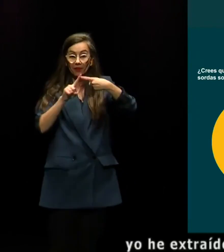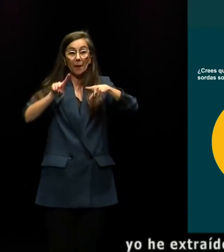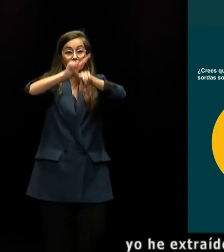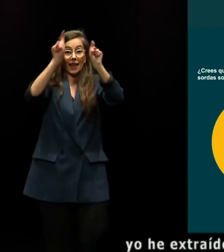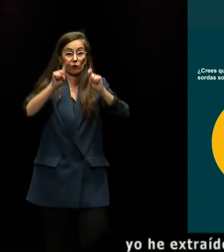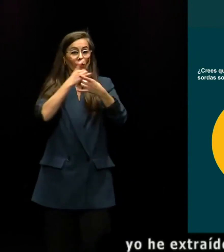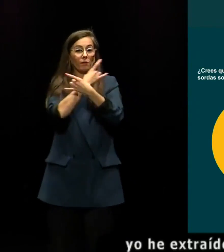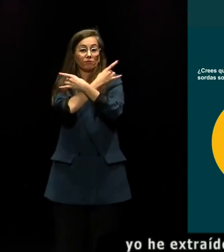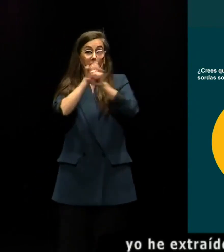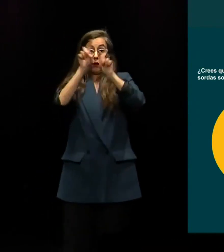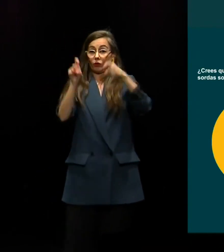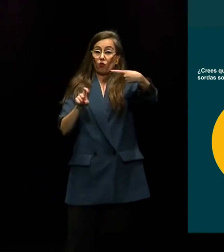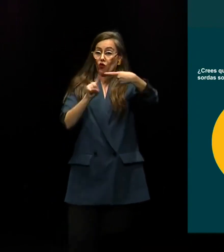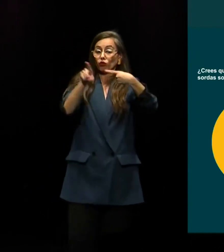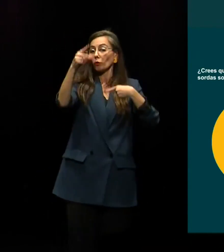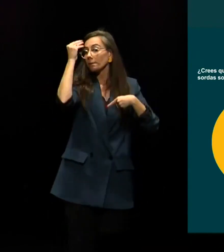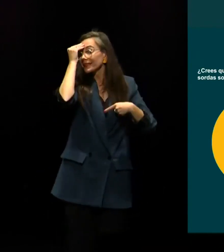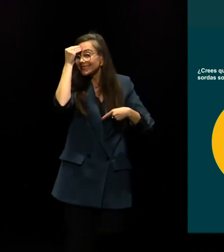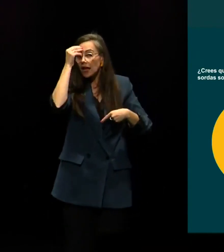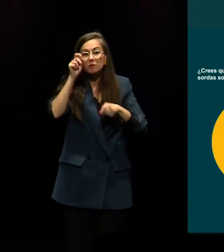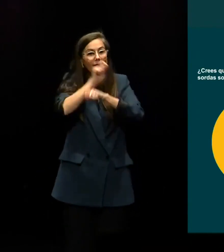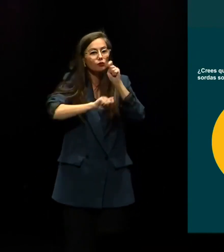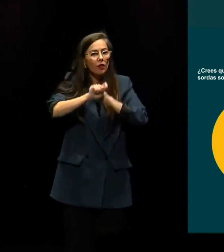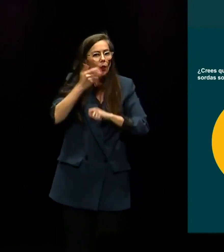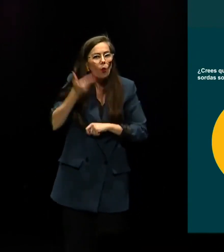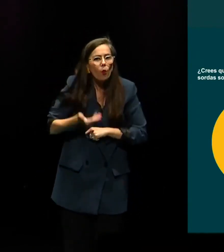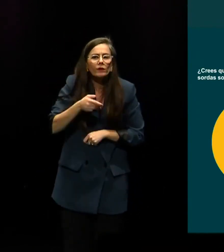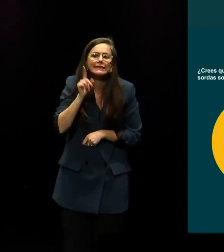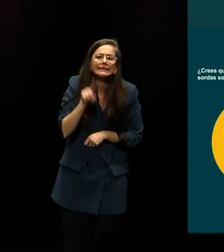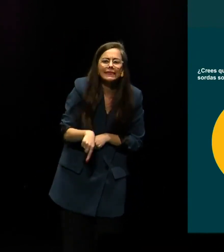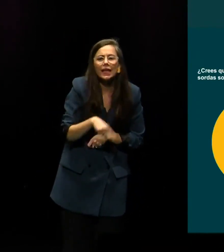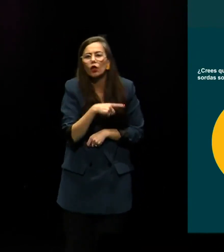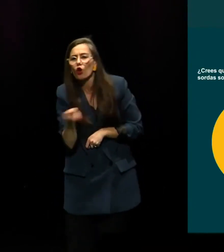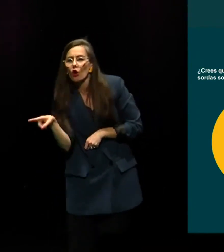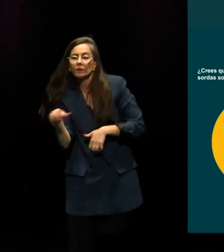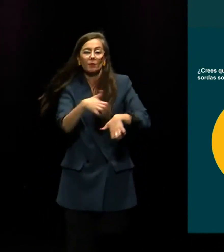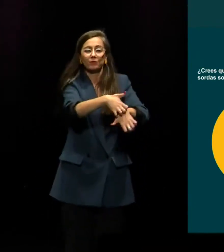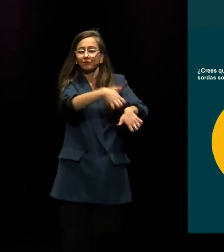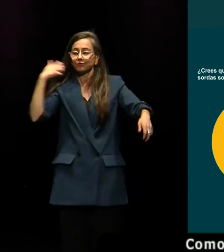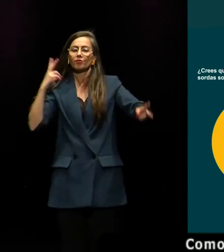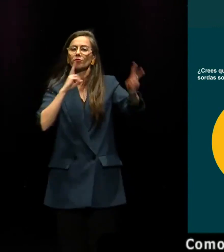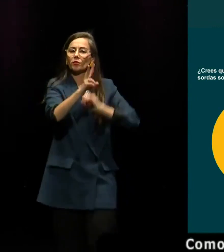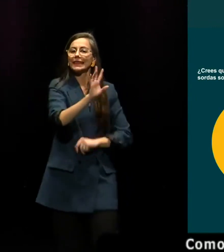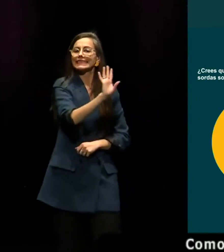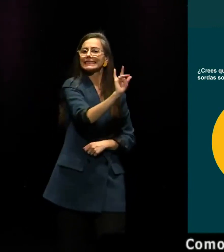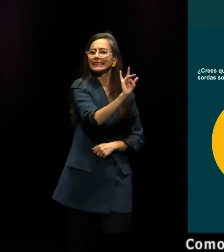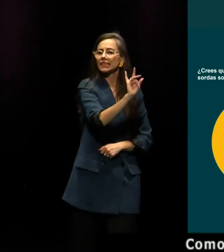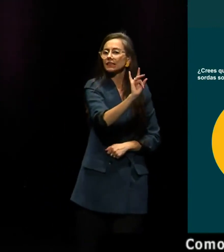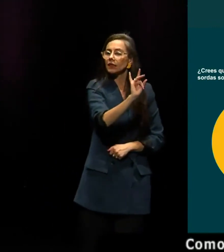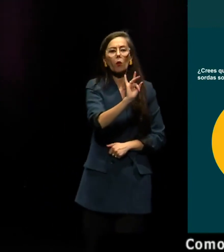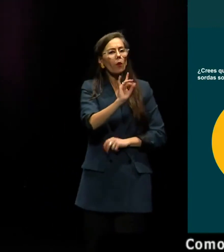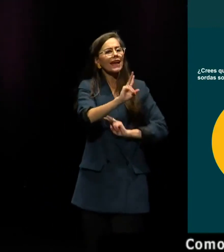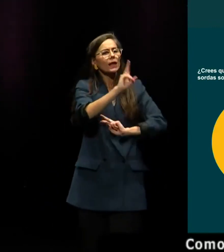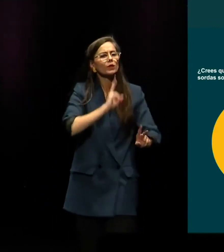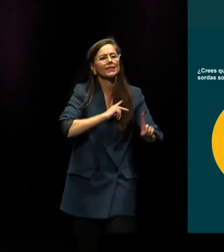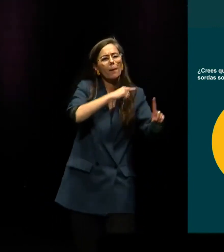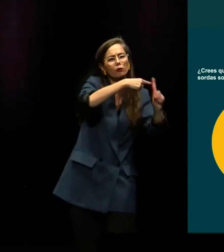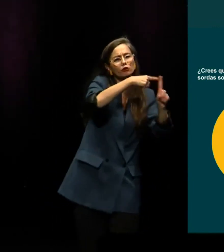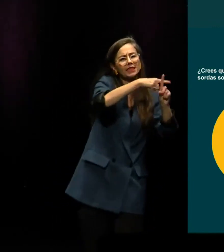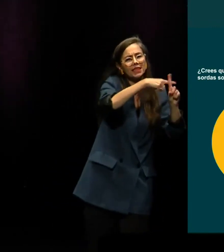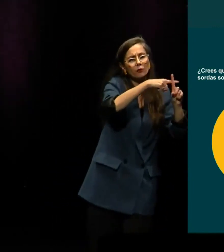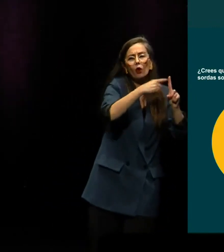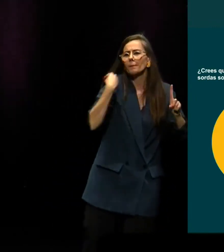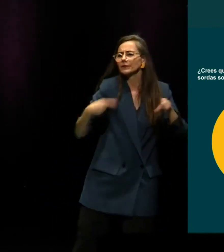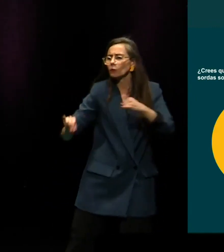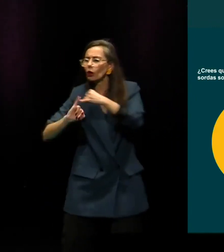estas 2. Una de ellas es la de: ¿crees que las asociaciones de personas sordas son útiles? La